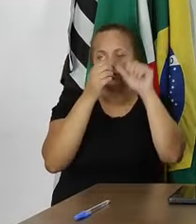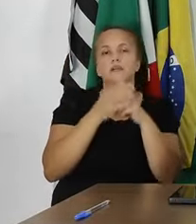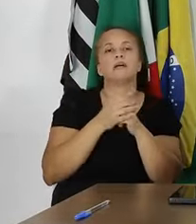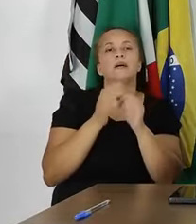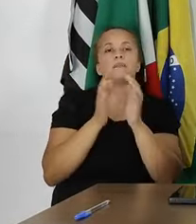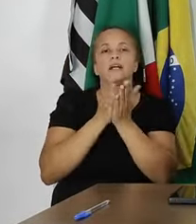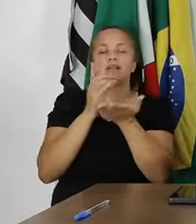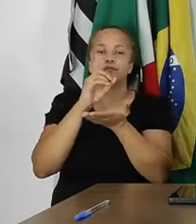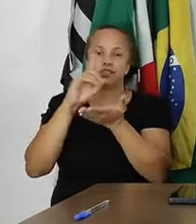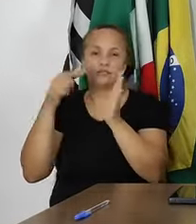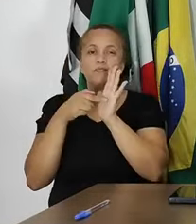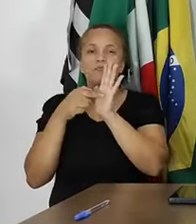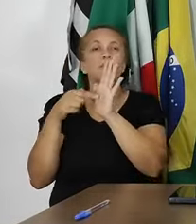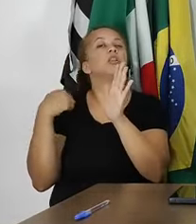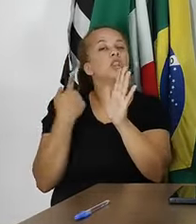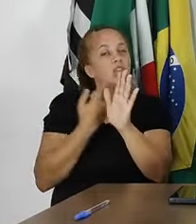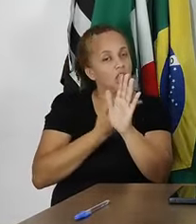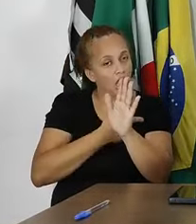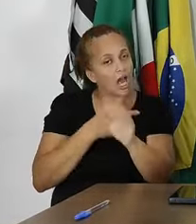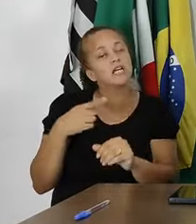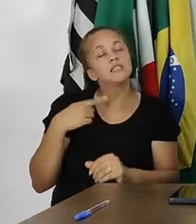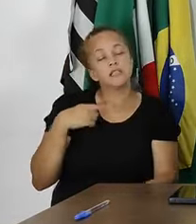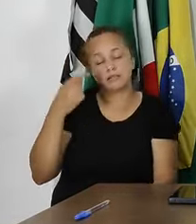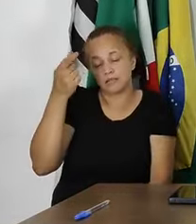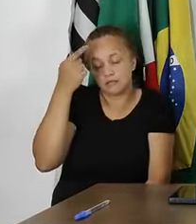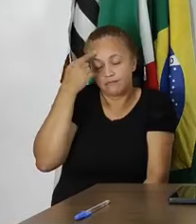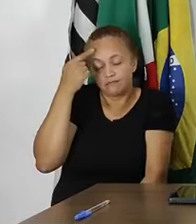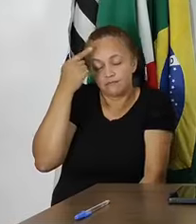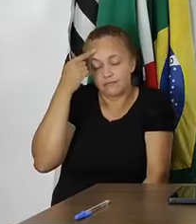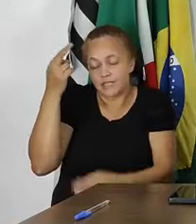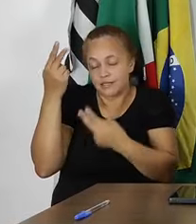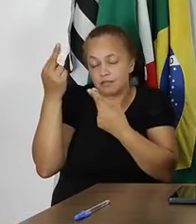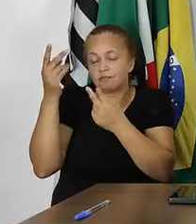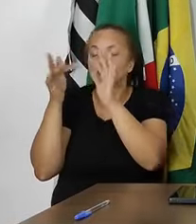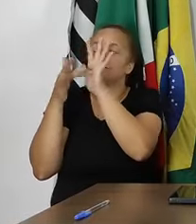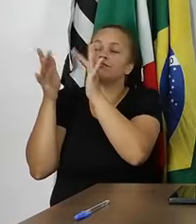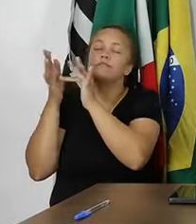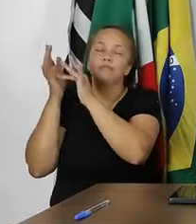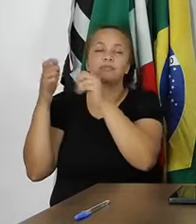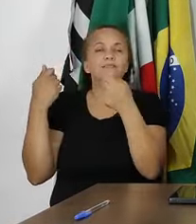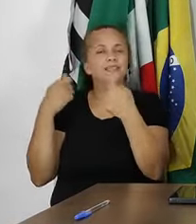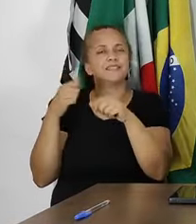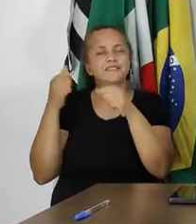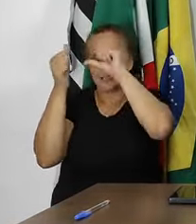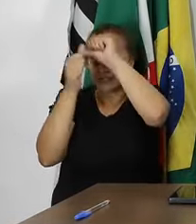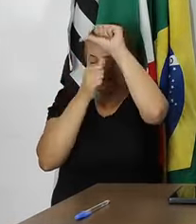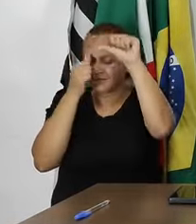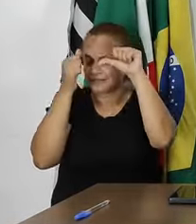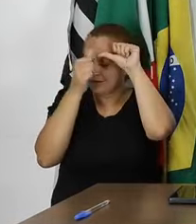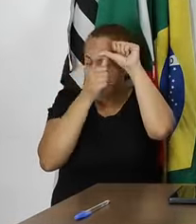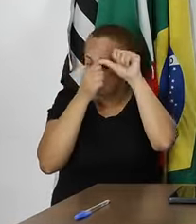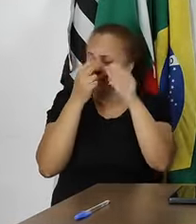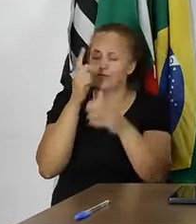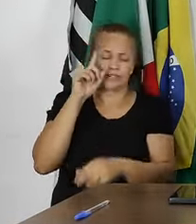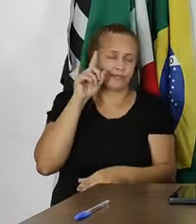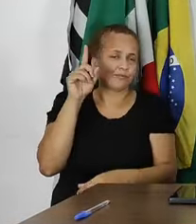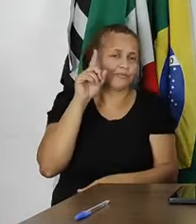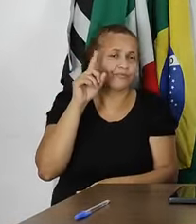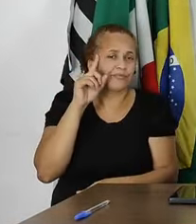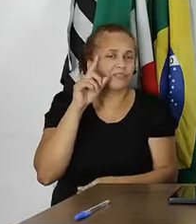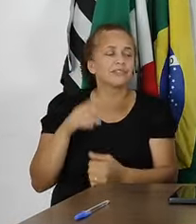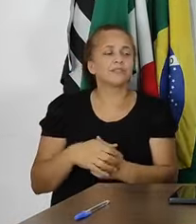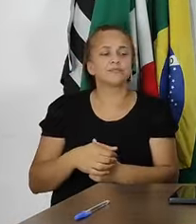precisamos renovar o espírito do nosso entendimento. Precisamos renovar o espírito do